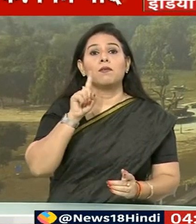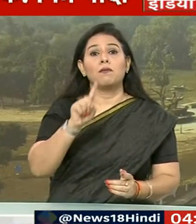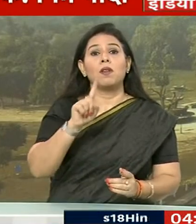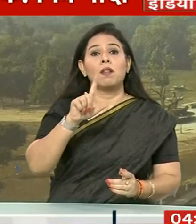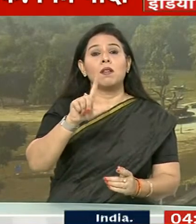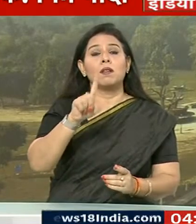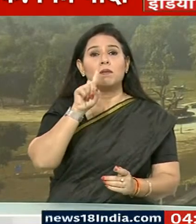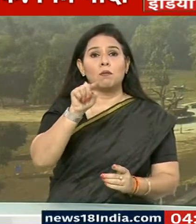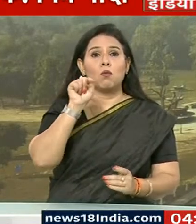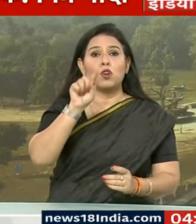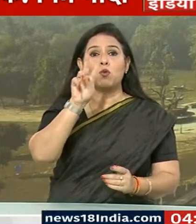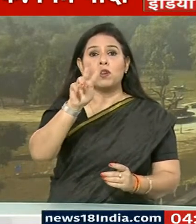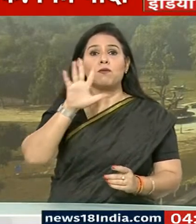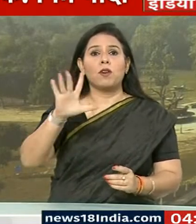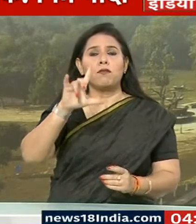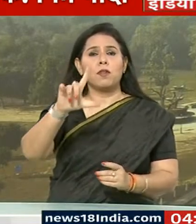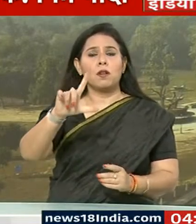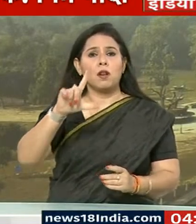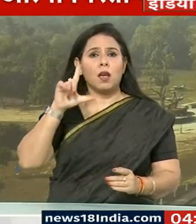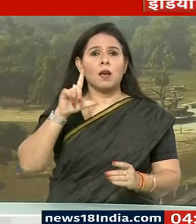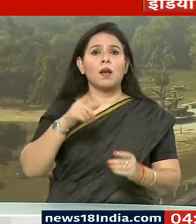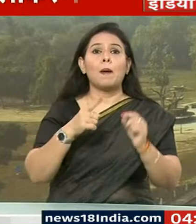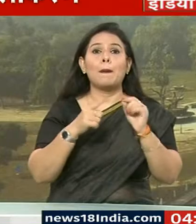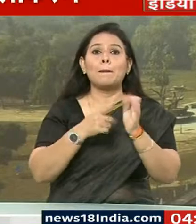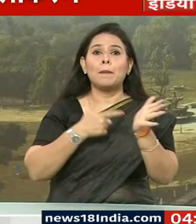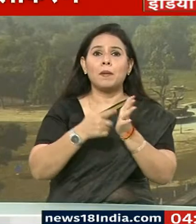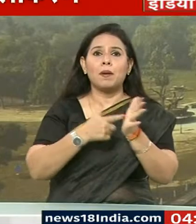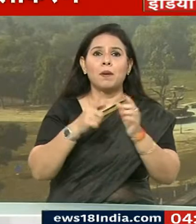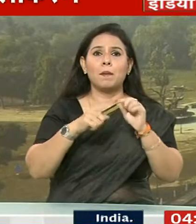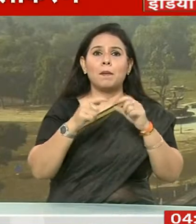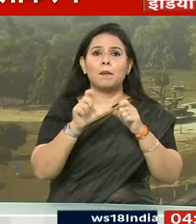1.25 लाख से ज्यादा पंचायतों तक